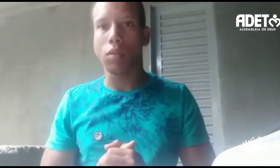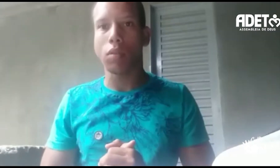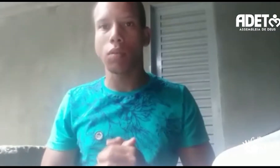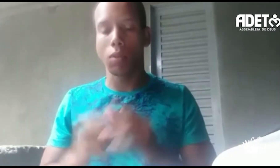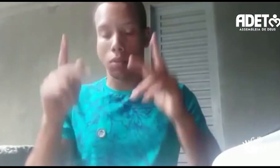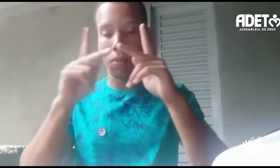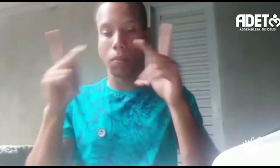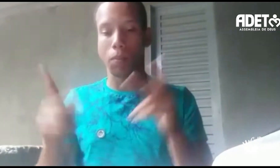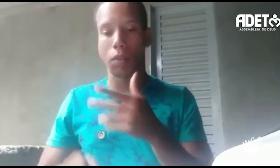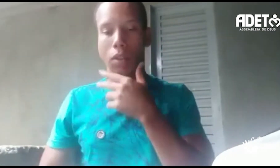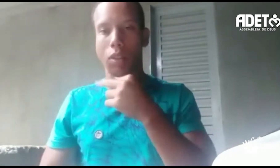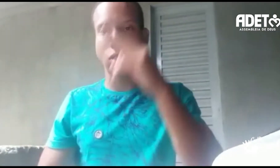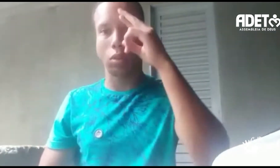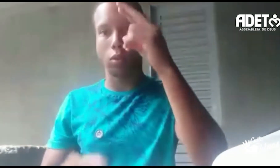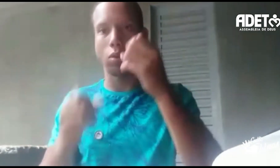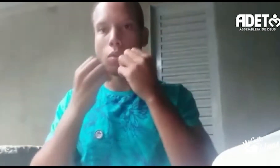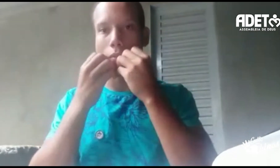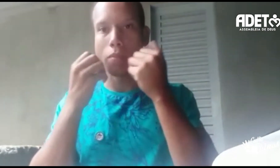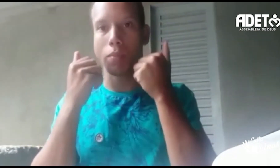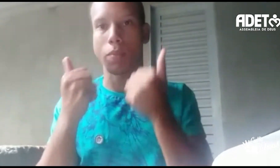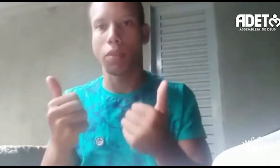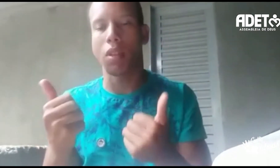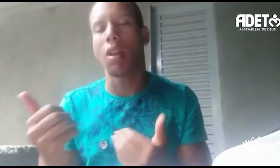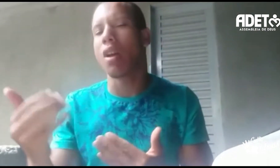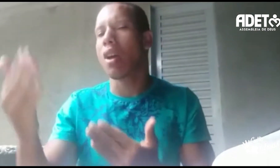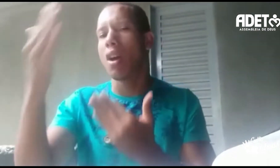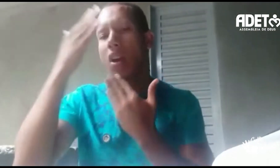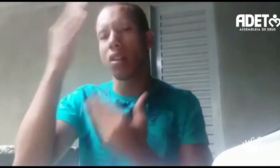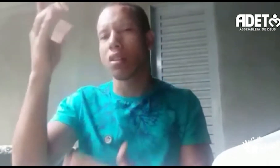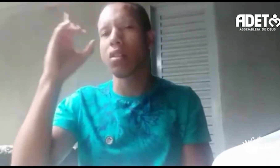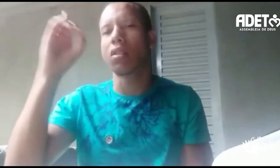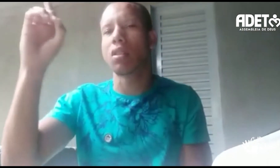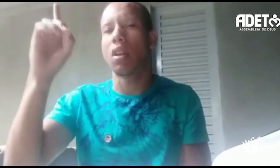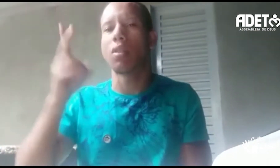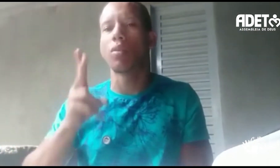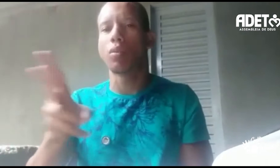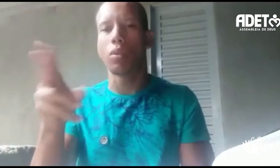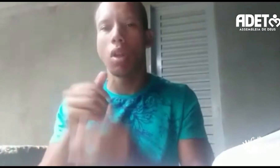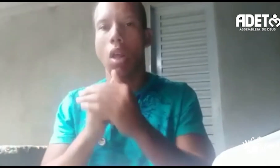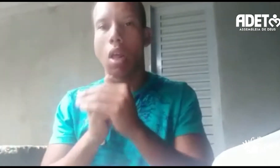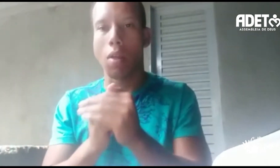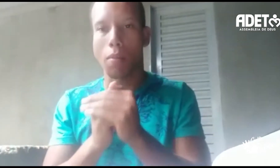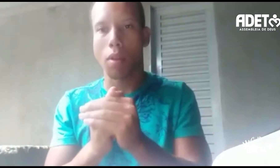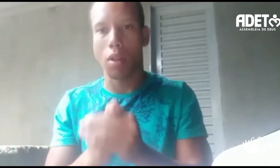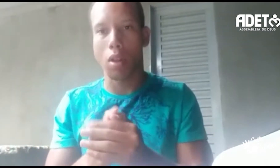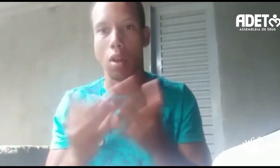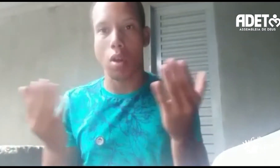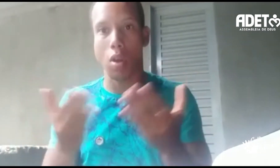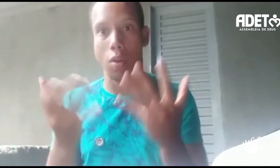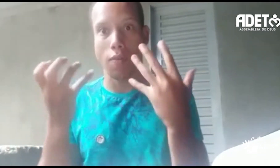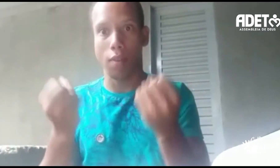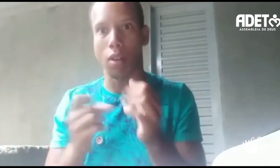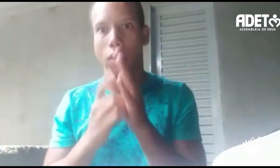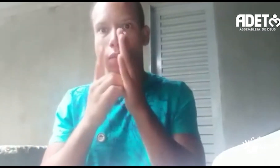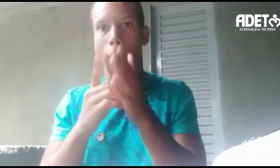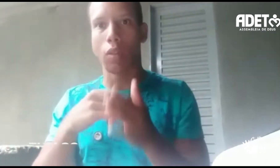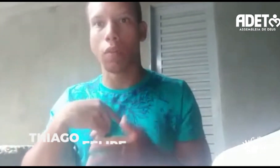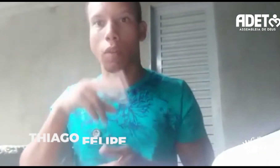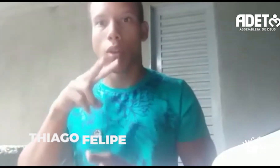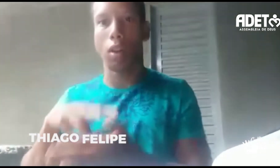A paz do Senhor, tudo bem? Devemos sempre ser gratos a Deus, amém? Agora vamos fazer a leitura do